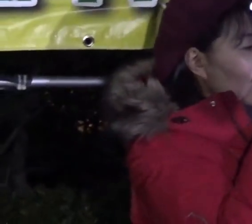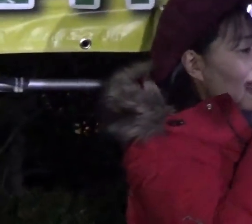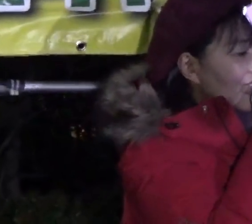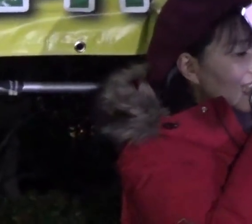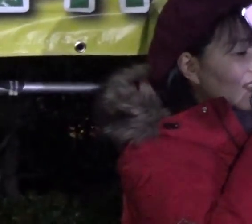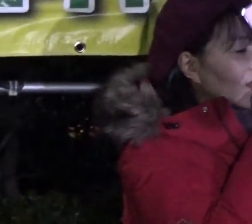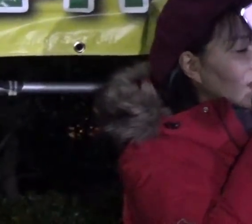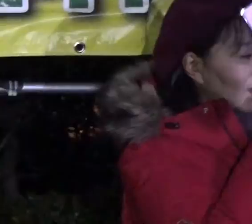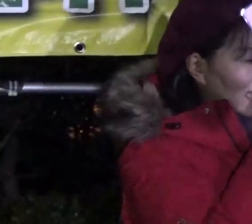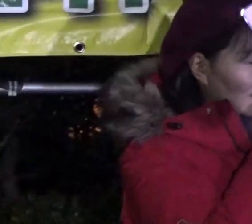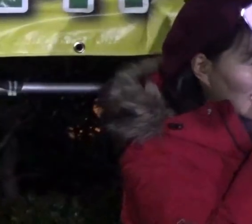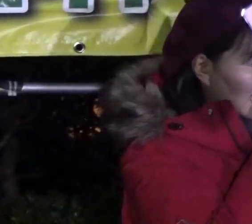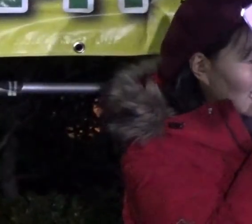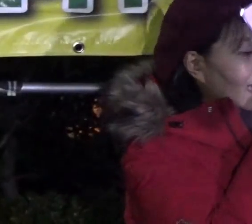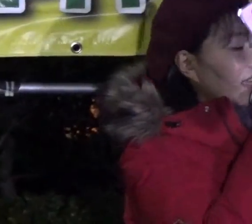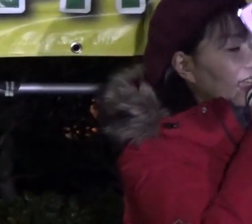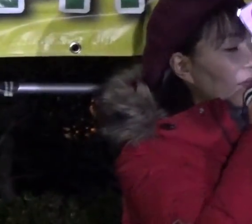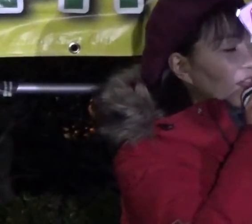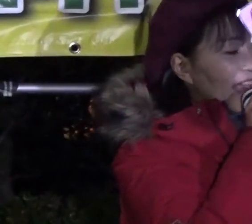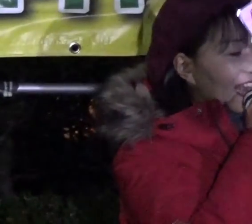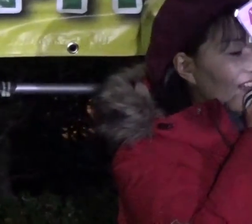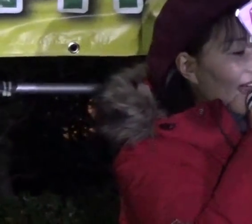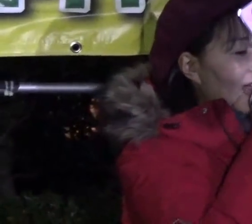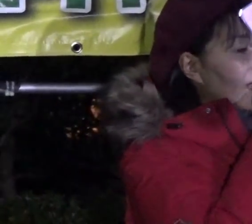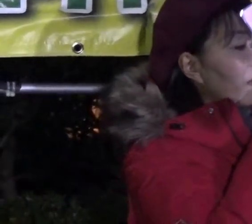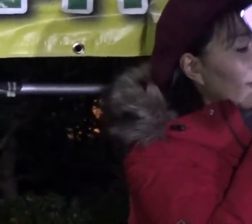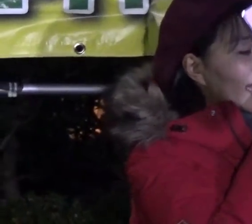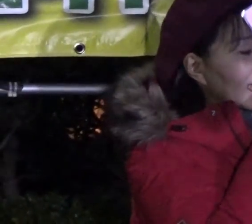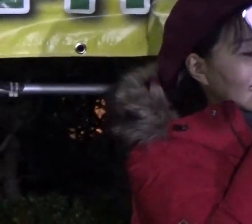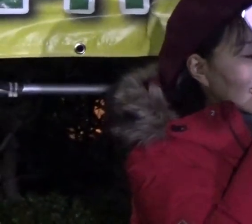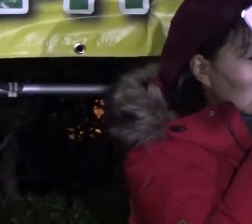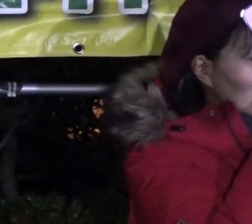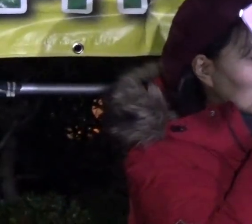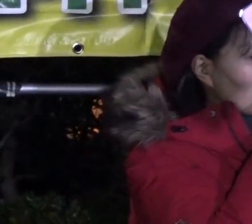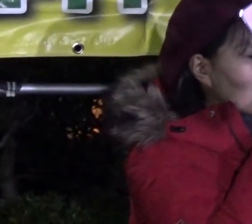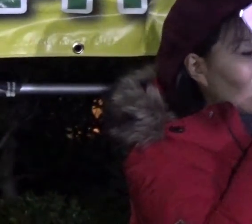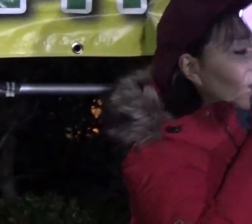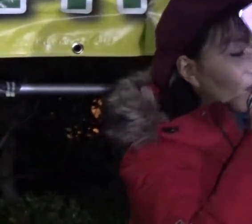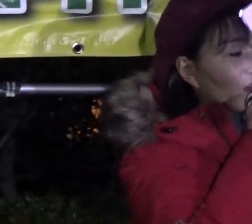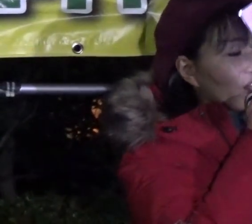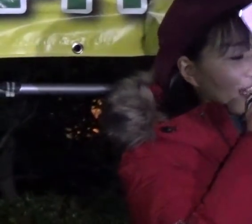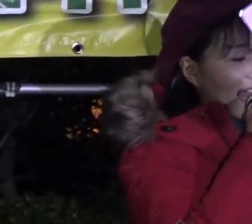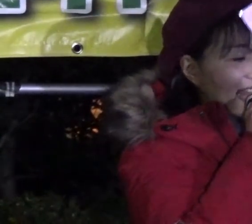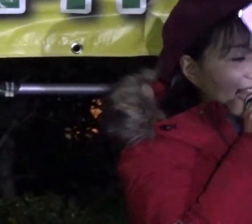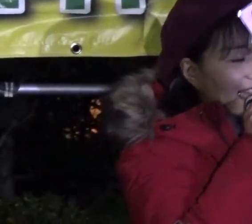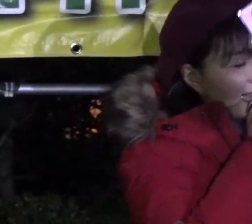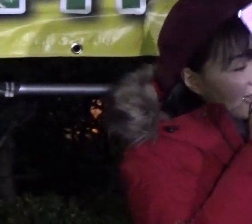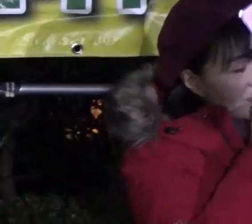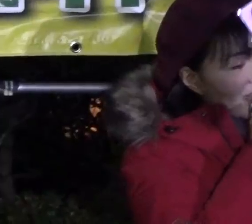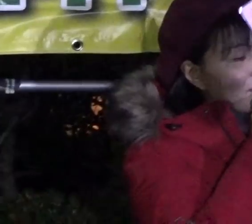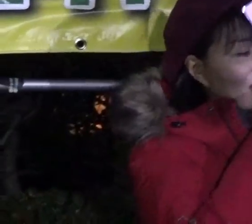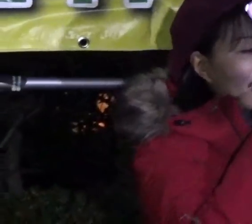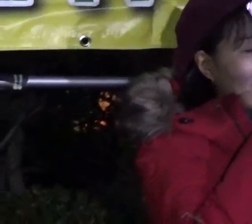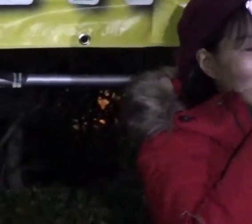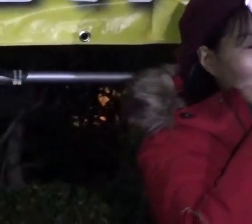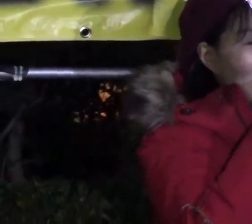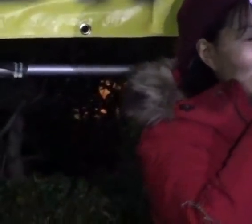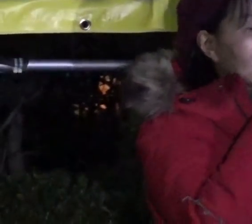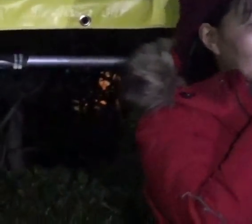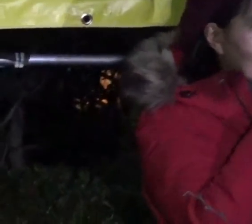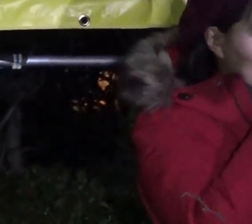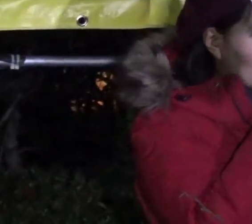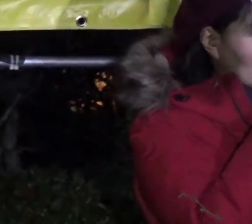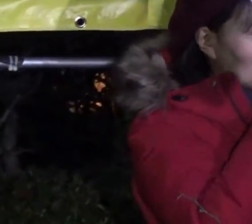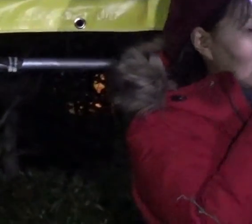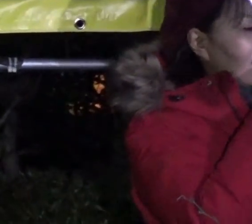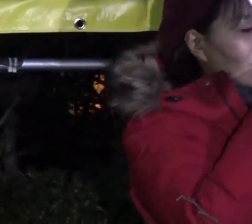敬意の挨拶をお送りします。希望のエリアは私たち一人一人の心の中にいつまでも輝いて生